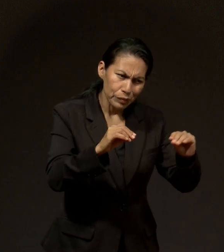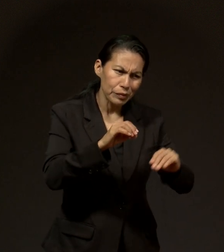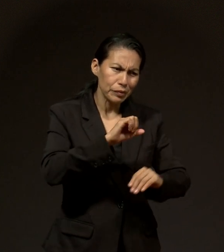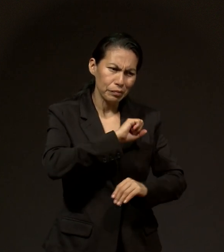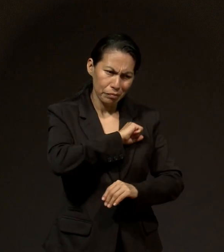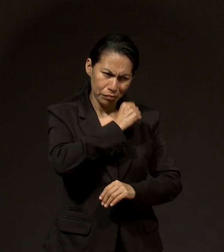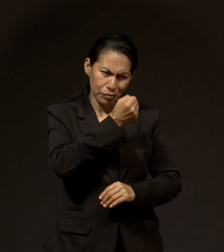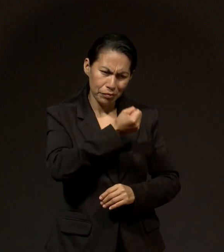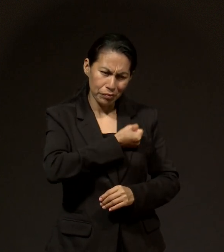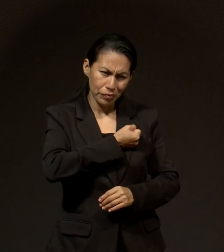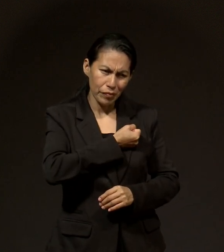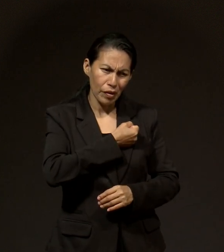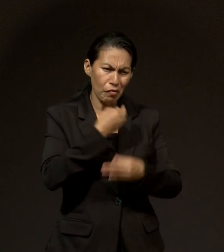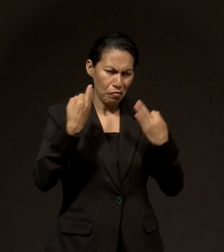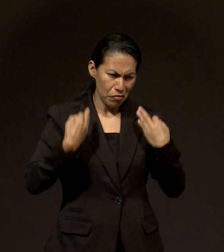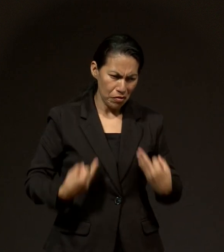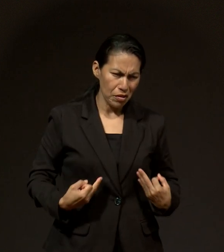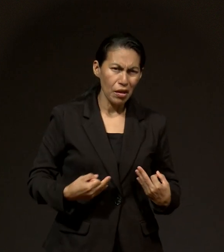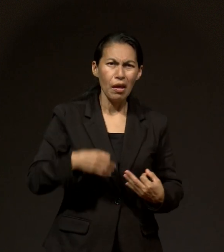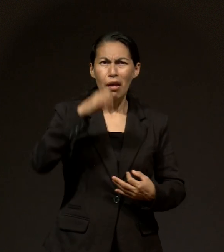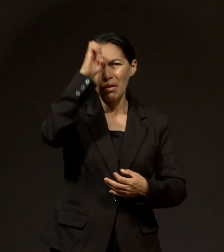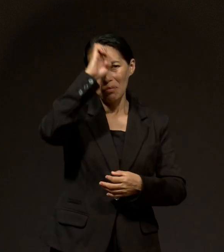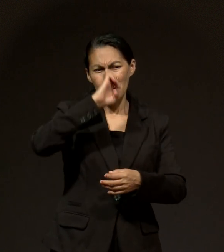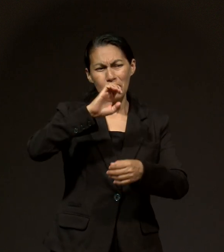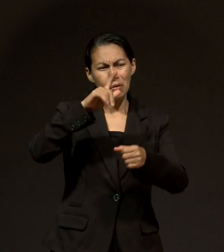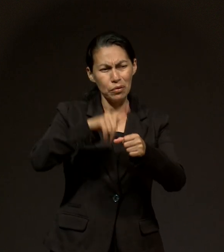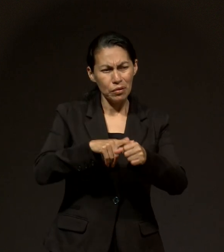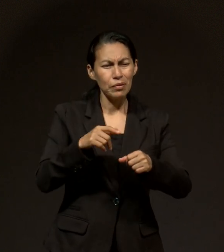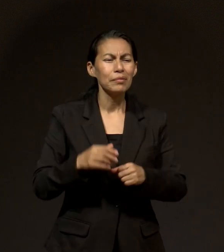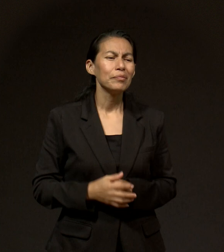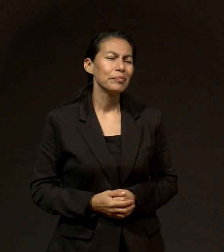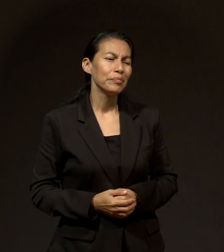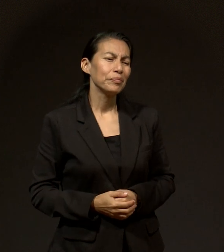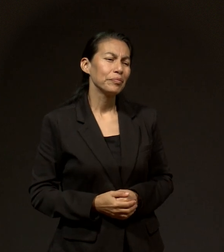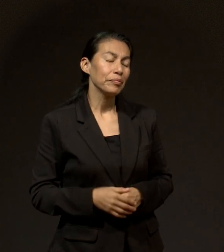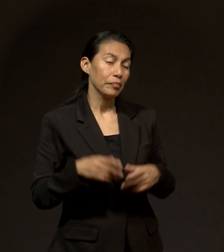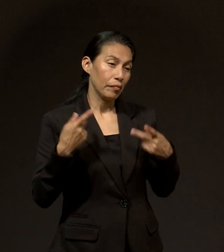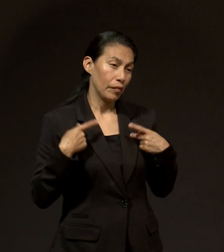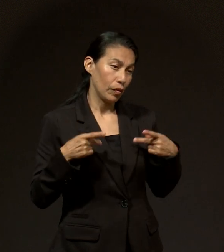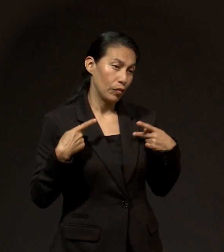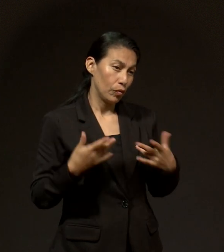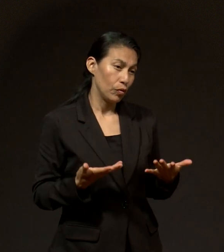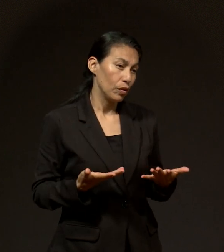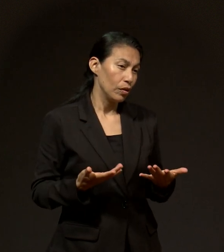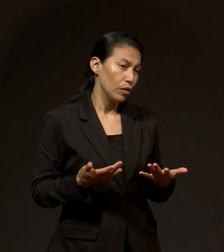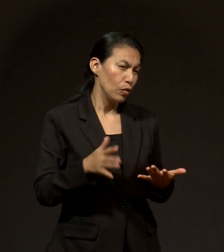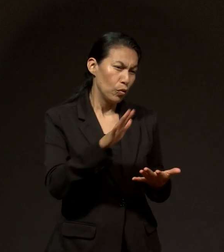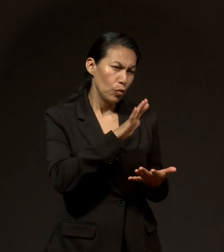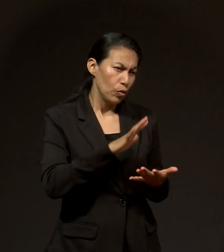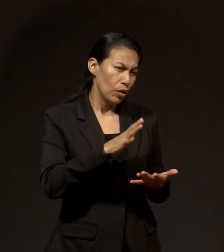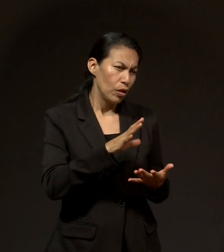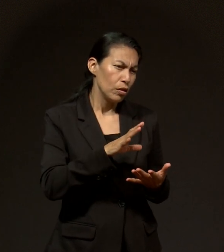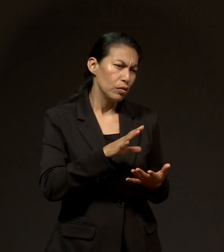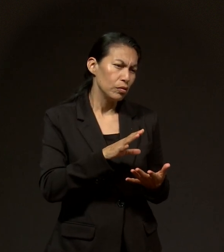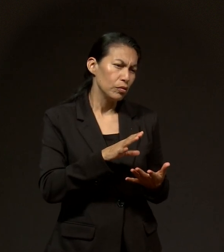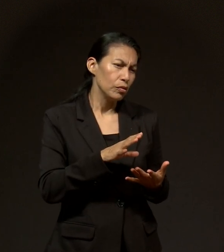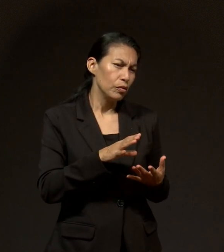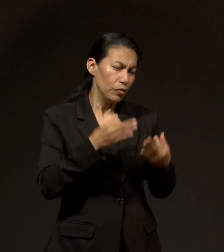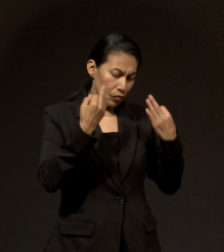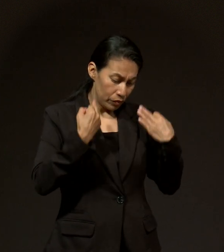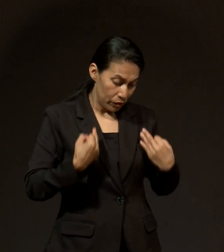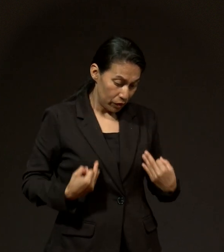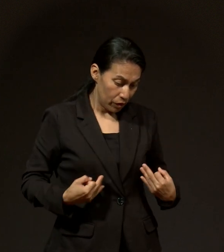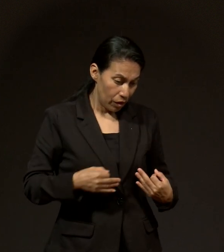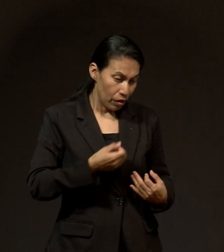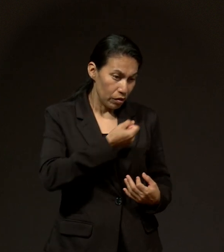no solo física, sino aún espiritual. Porque el ser humano, así como tiene que sanar